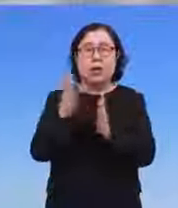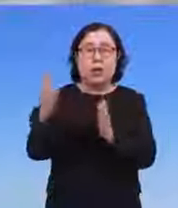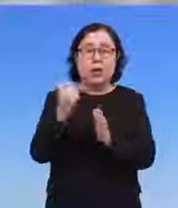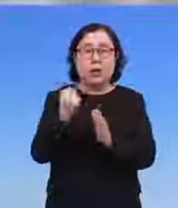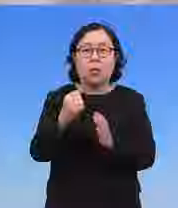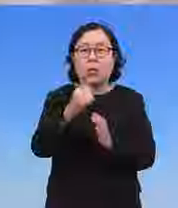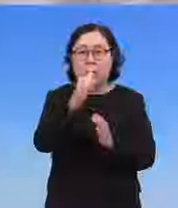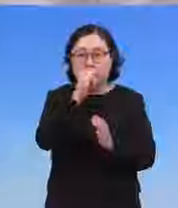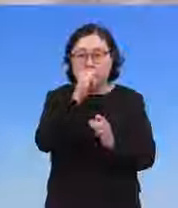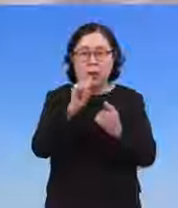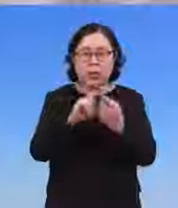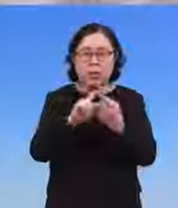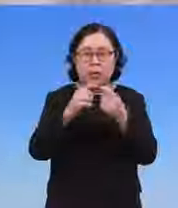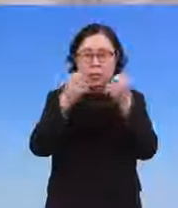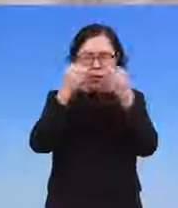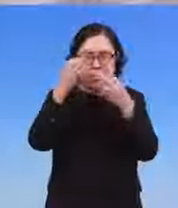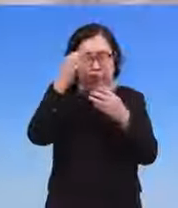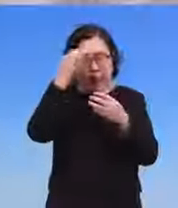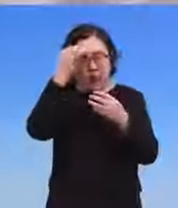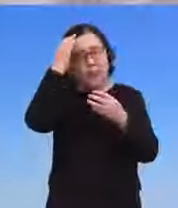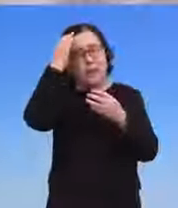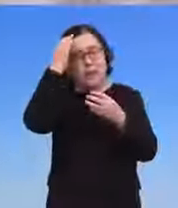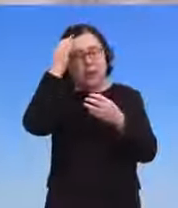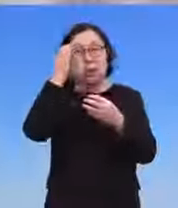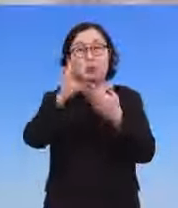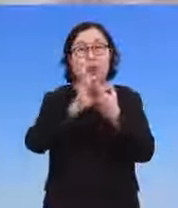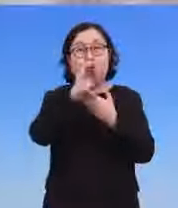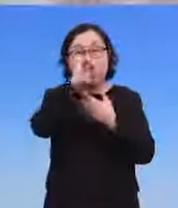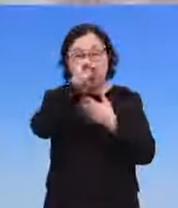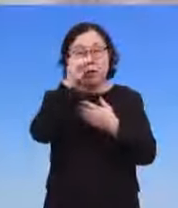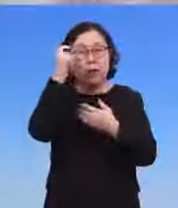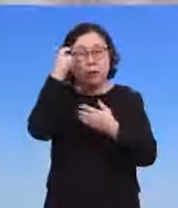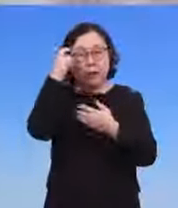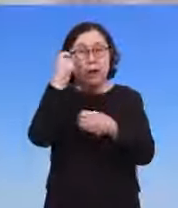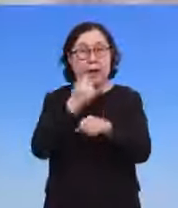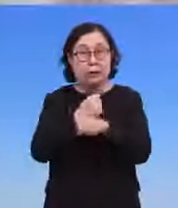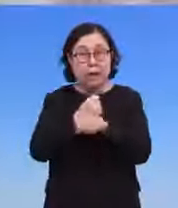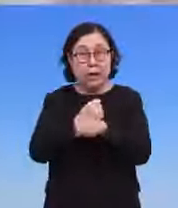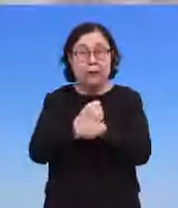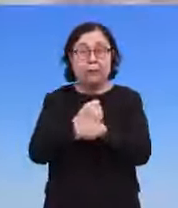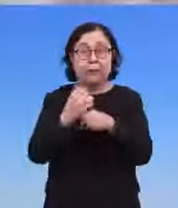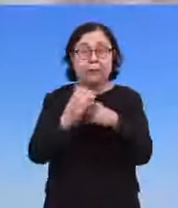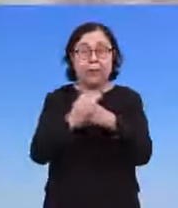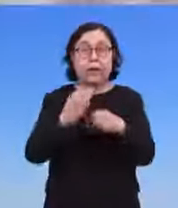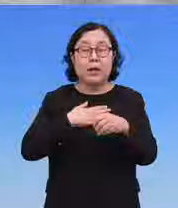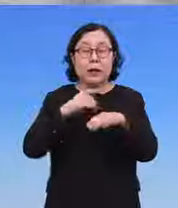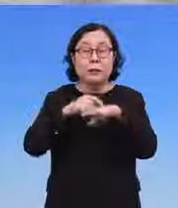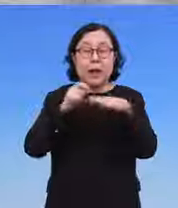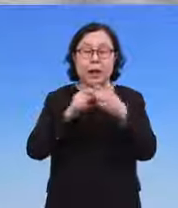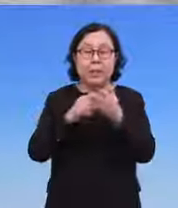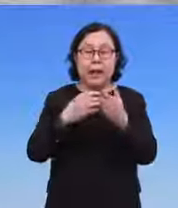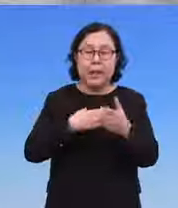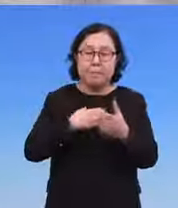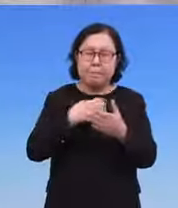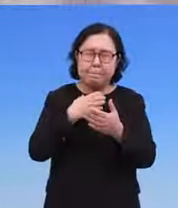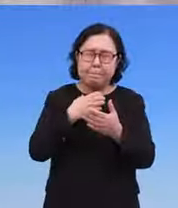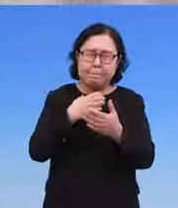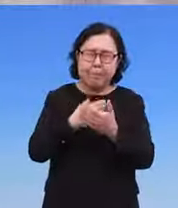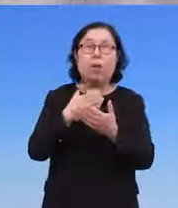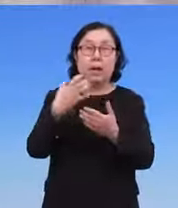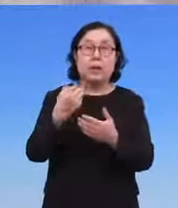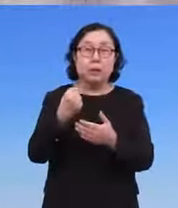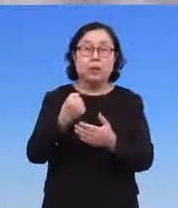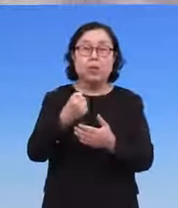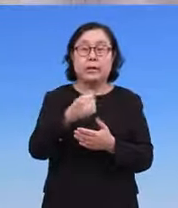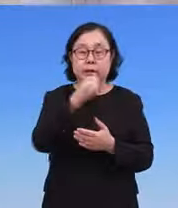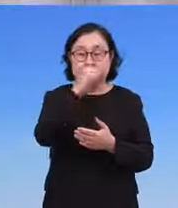은혜로 그렇게 자리매김되면 좋겠다 그런 생각을 제가 하면서 계속 마음에 이 감격을 가지고 지금 예배를 드리게 되는